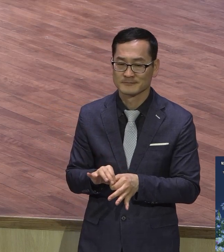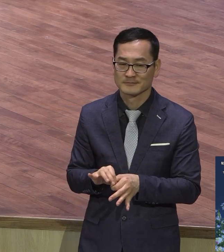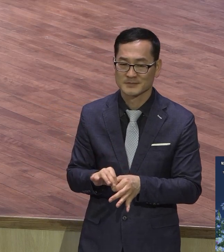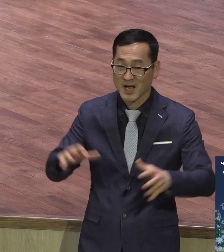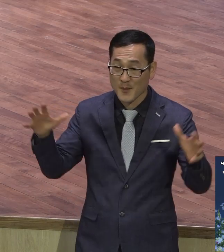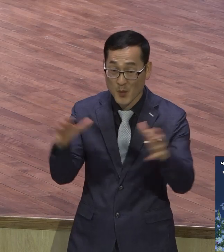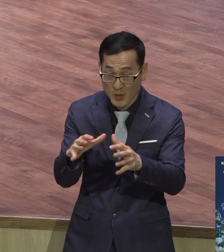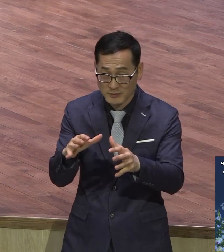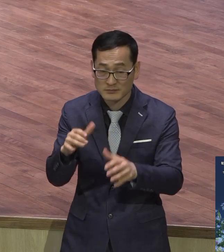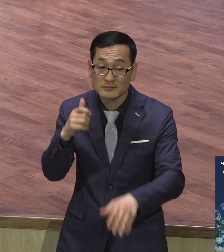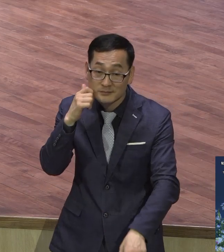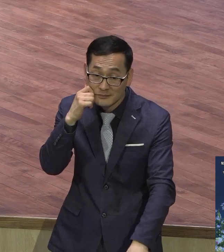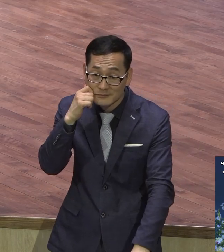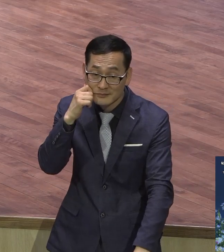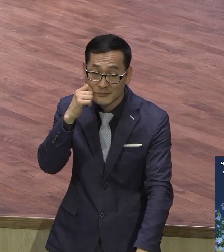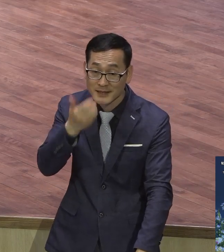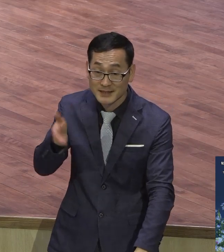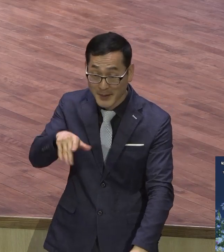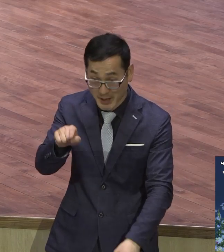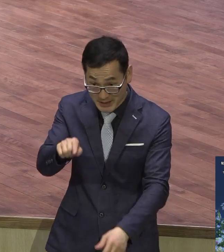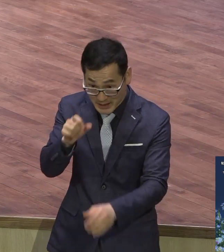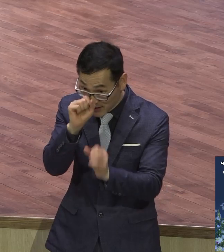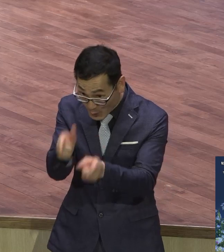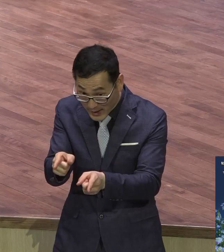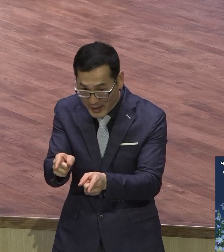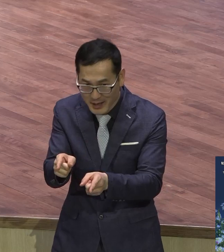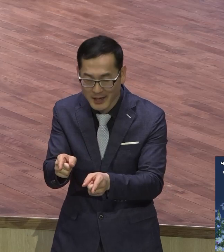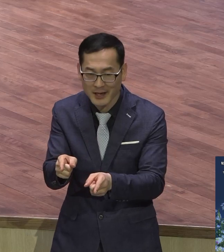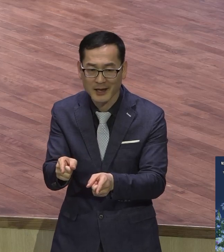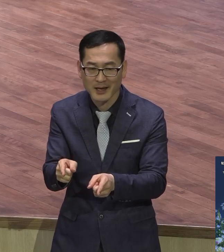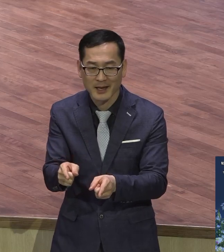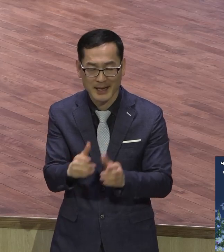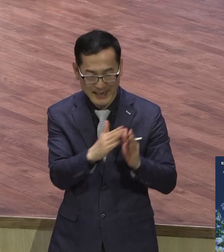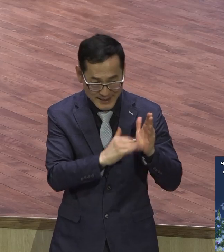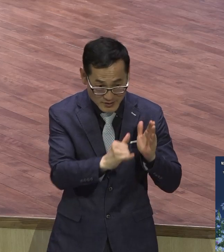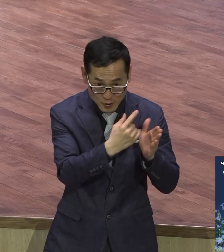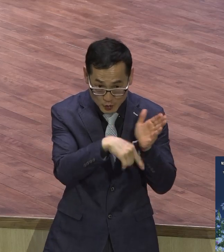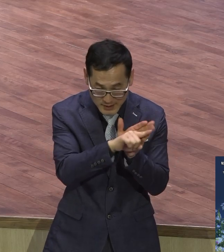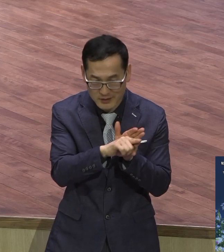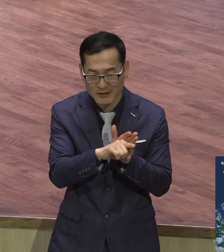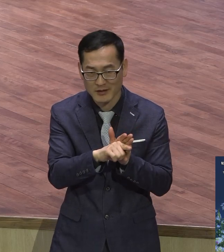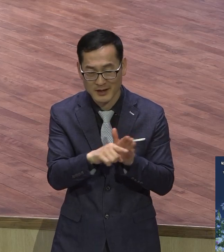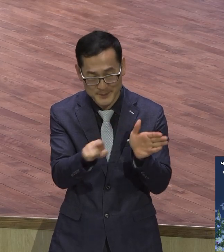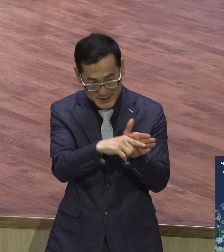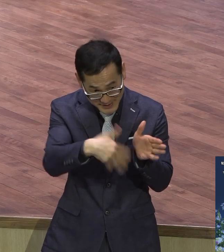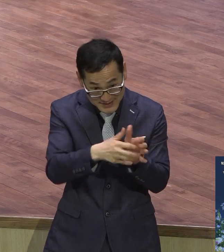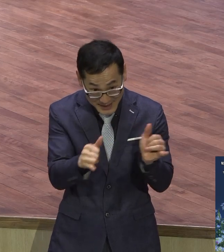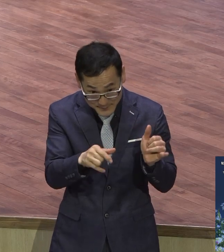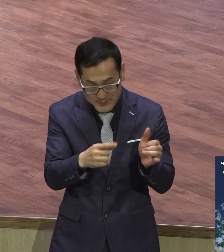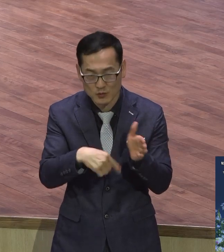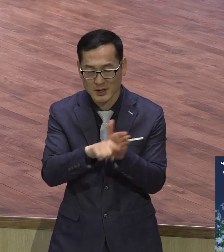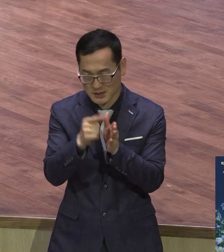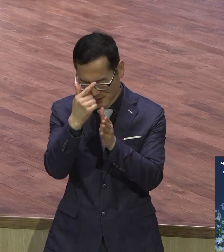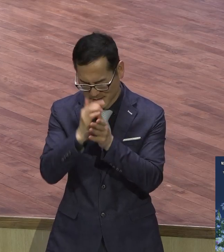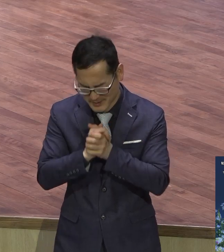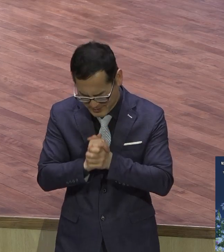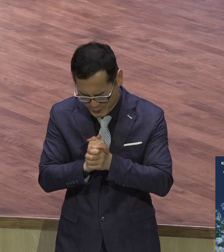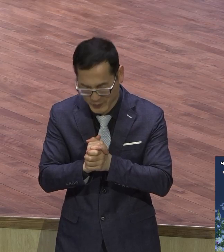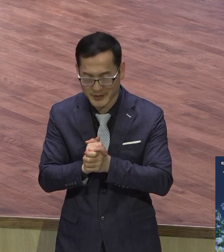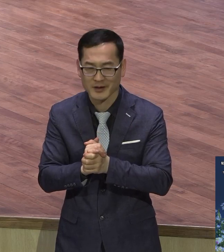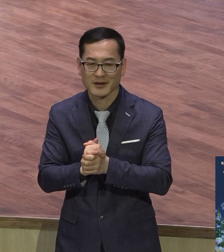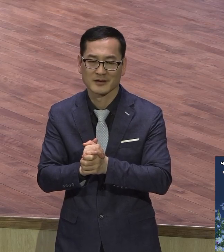여러분은 도리어 더 가뭄보험화 되어지는 그런 전화 예복의 시간 되길